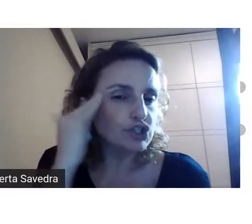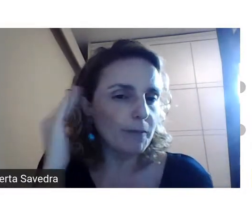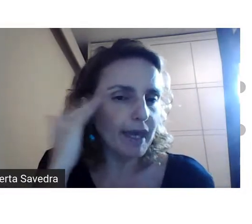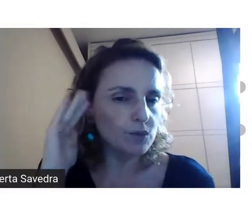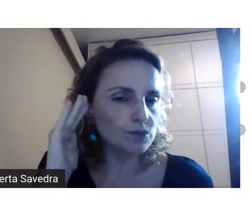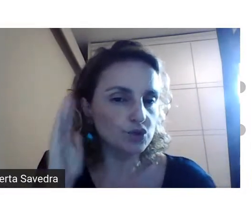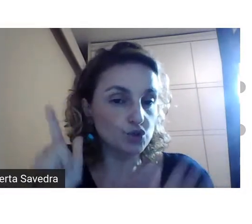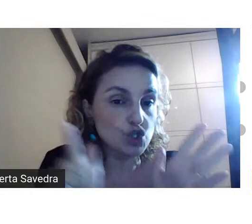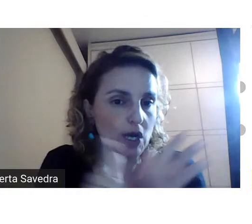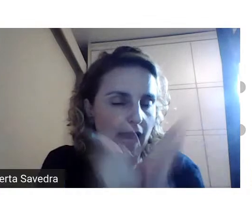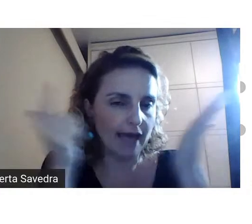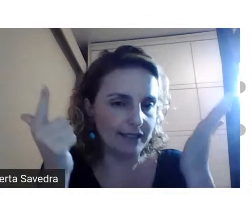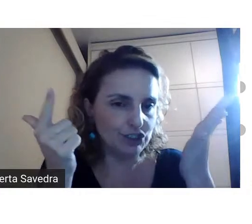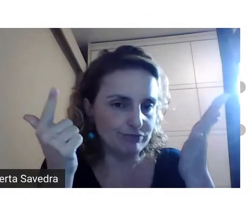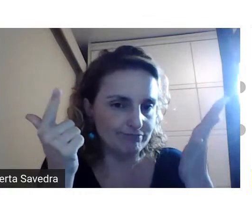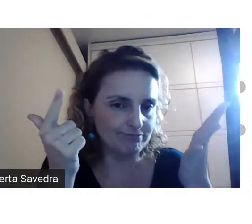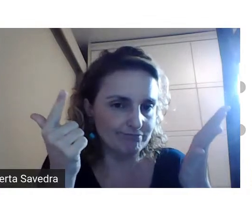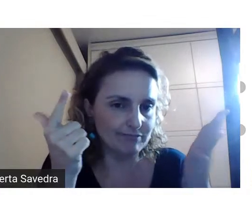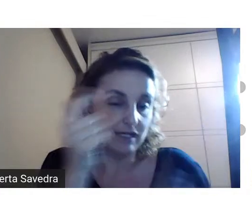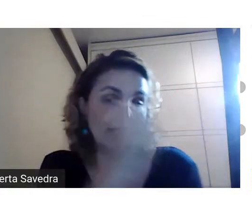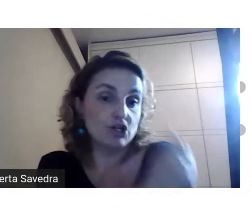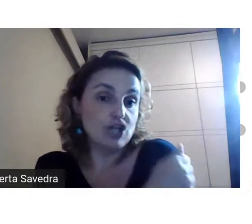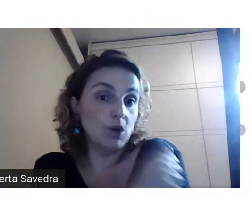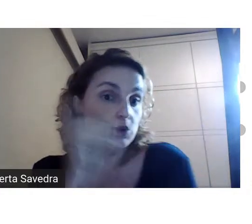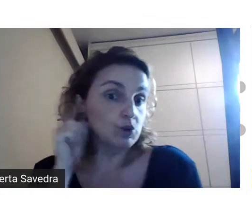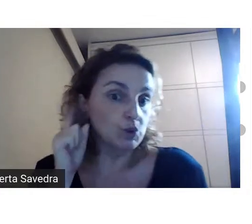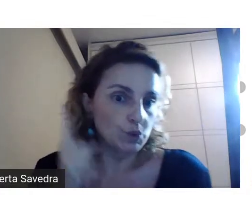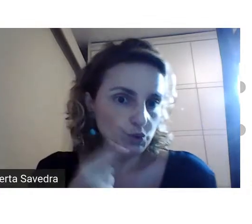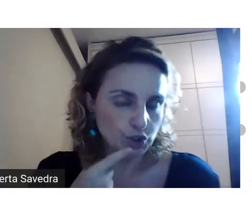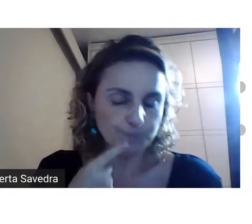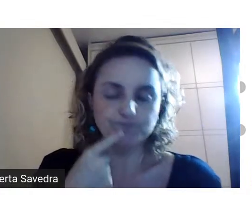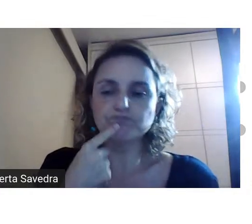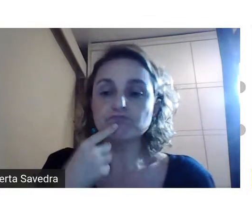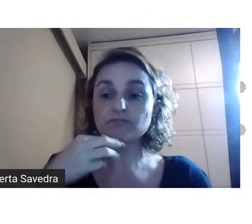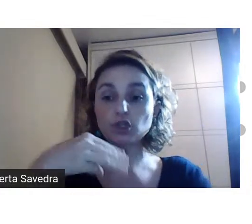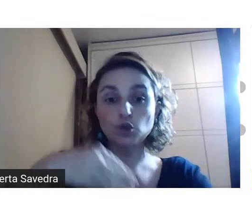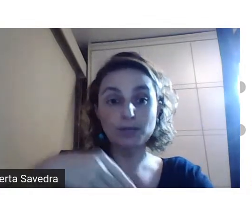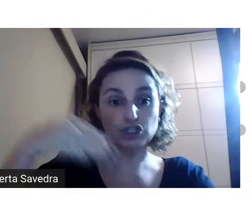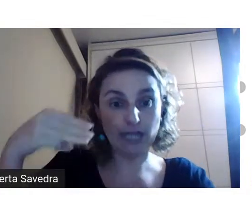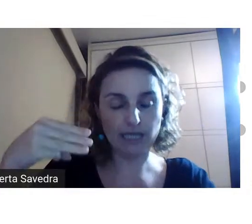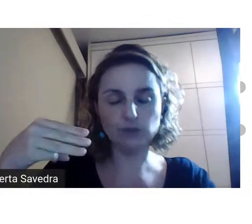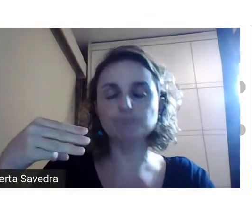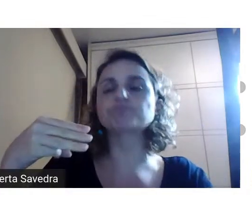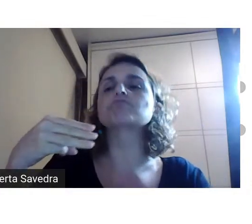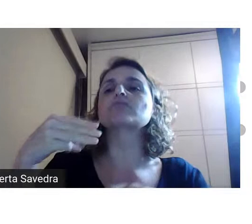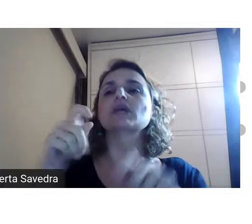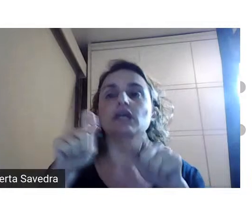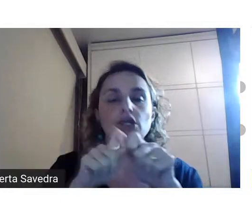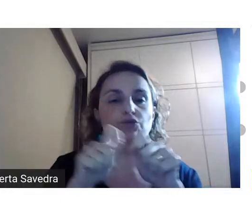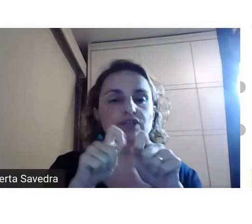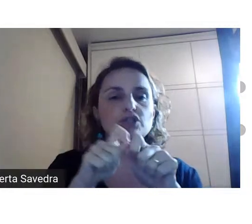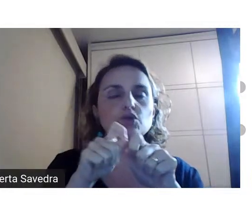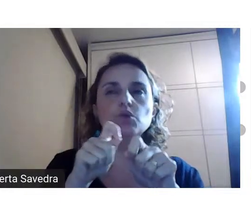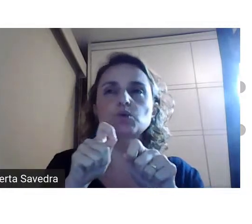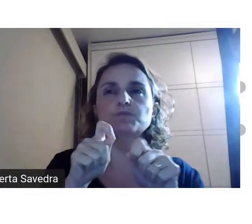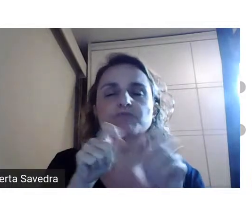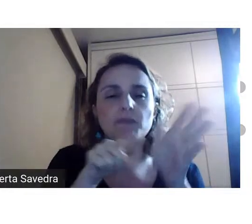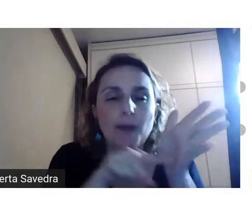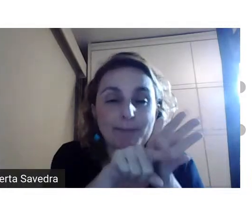natural então eu comecei a me planejar e comecei a pesquisar em como a gente pudesse em Como poderíamos